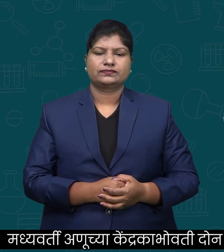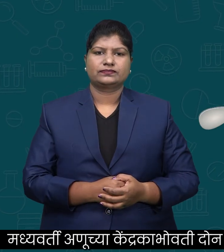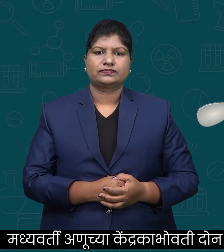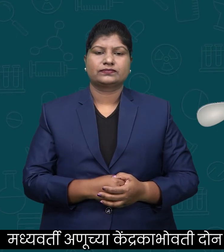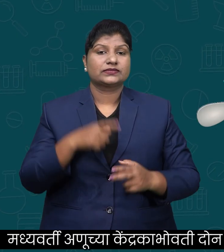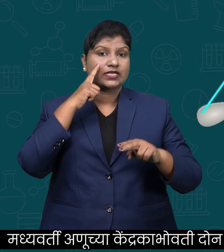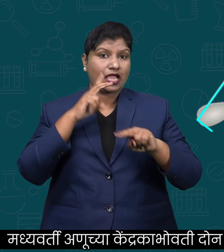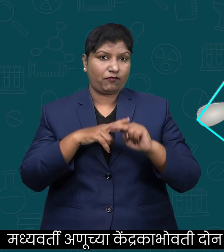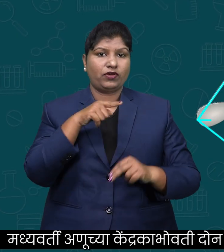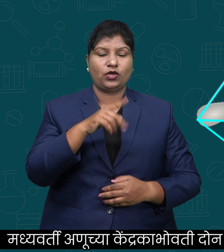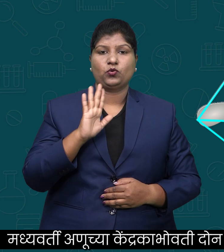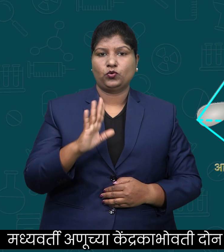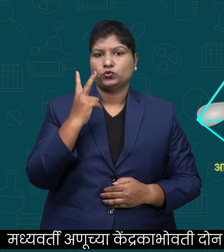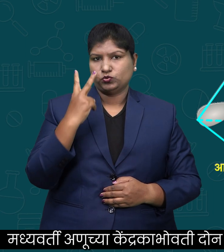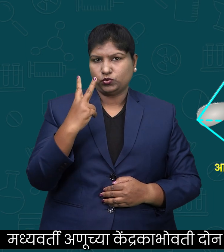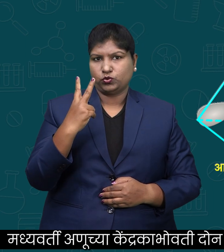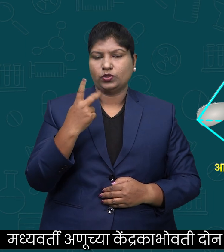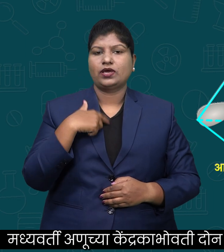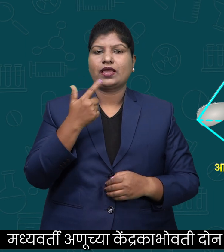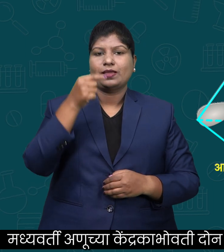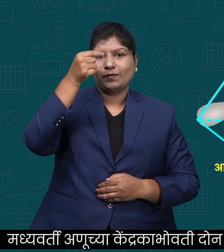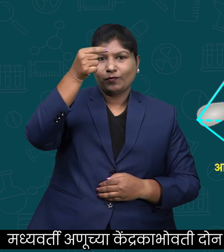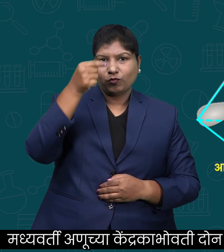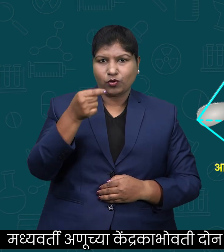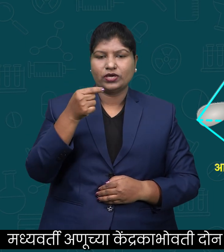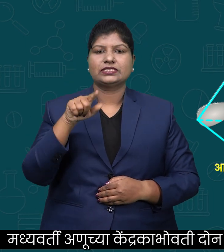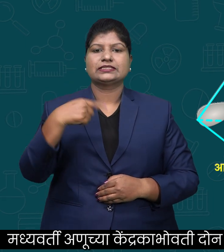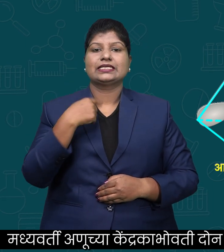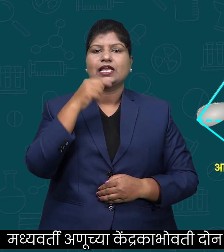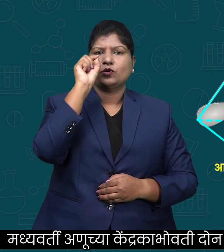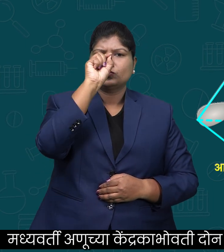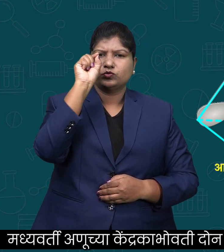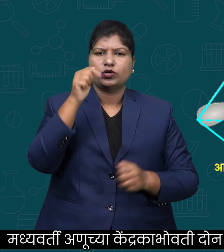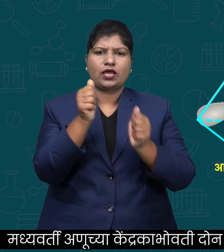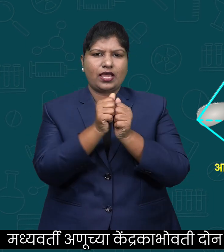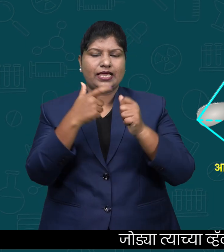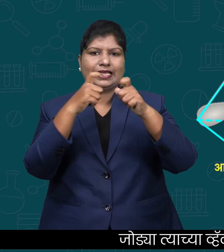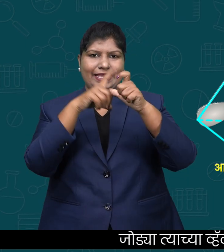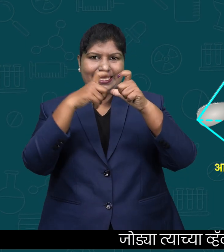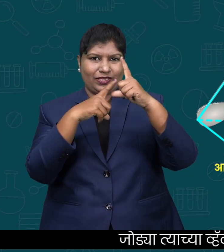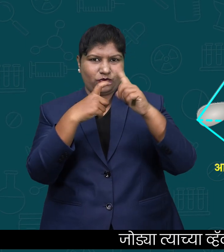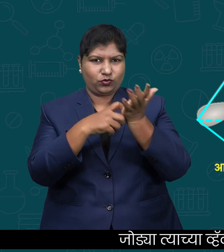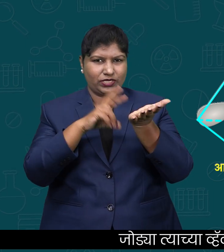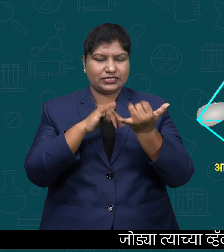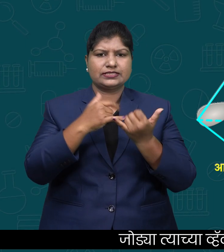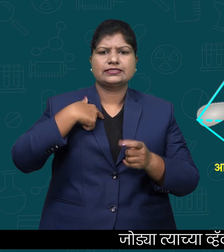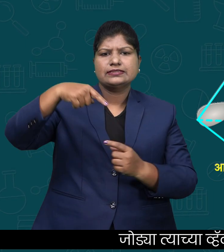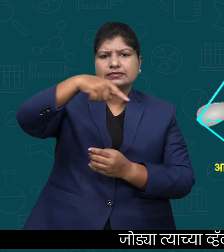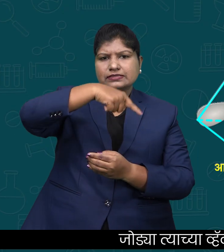5 मध्यवर्ती अणूच्या केंद्रकाभोवती 2 बॉन्ड जोड्या आणि इलेक्ट्रॉनच्या 2 एकाकी जोड्या त्यांच्या व्हॅलेन्स शेलमध्ये